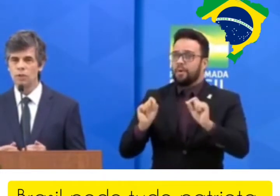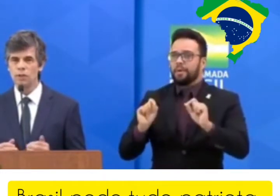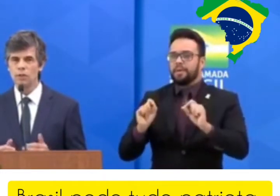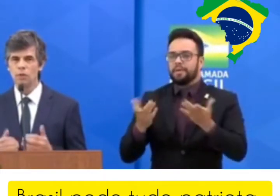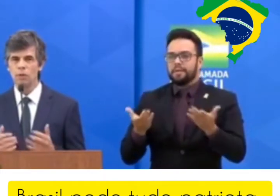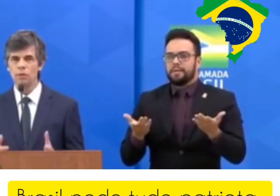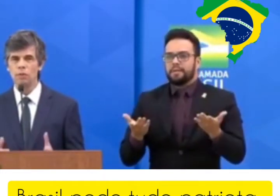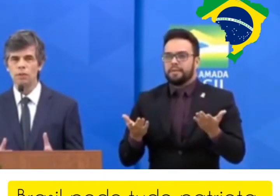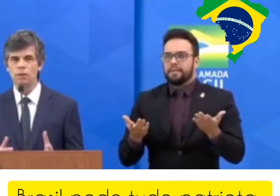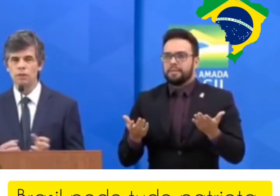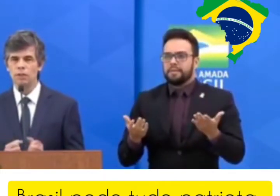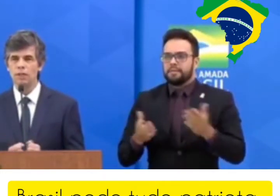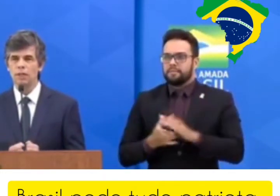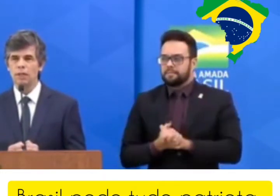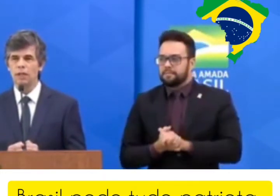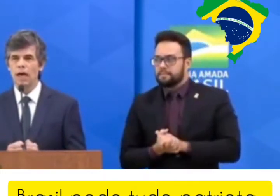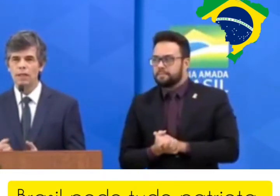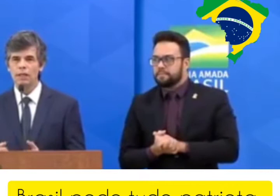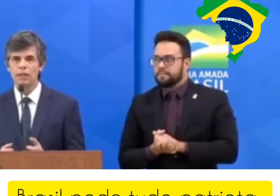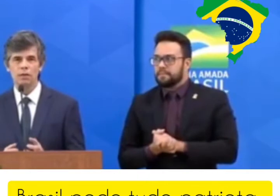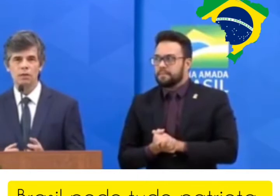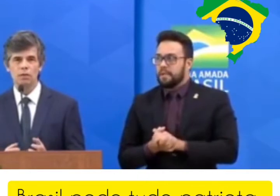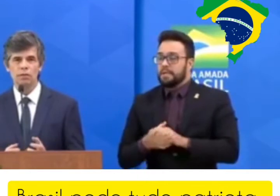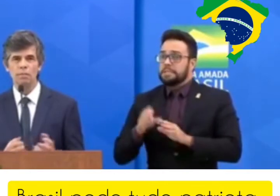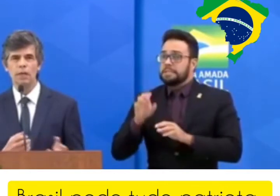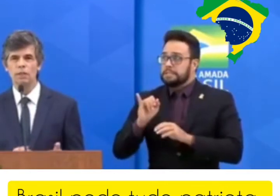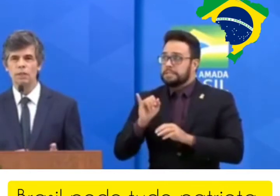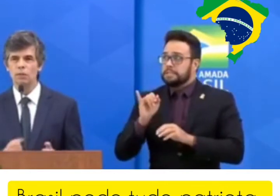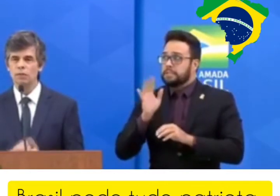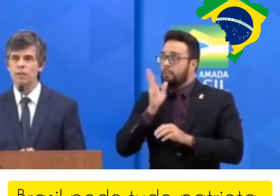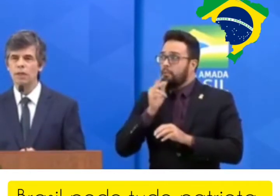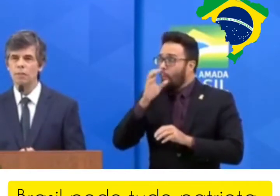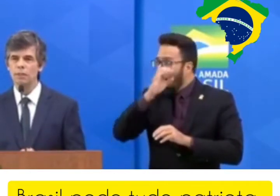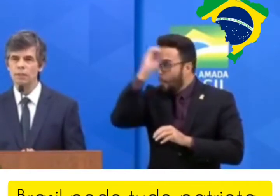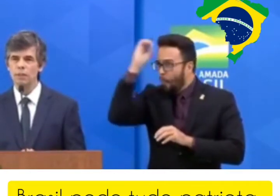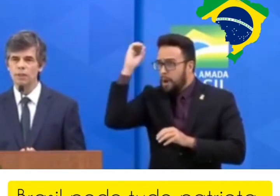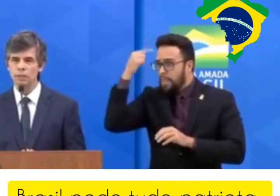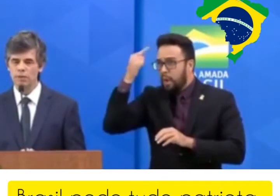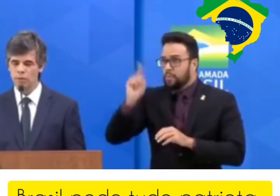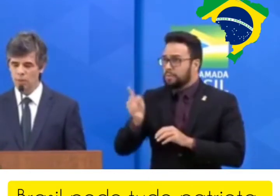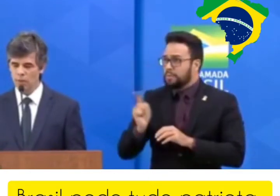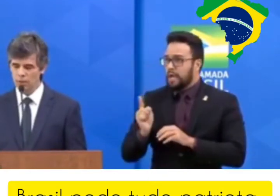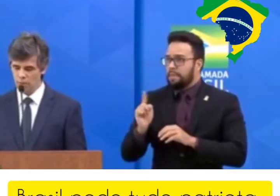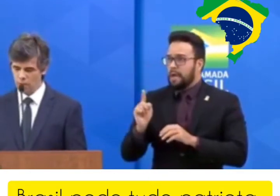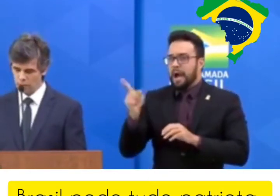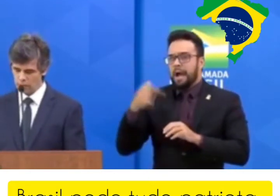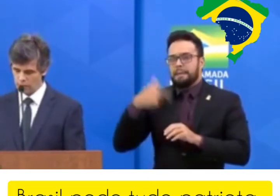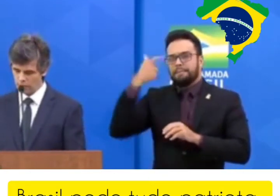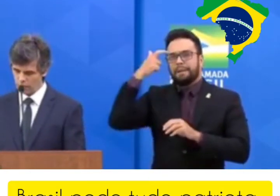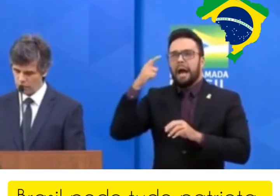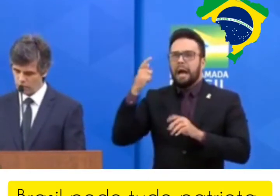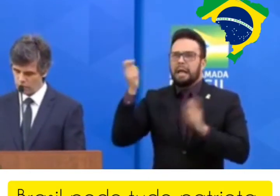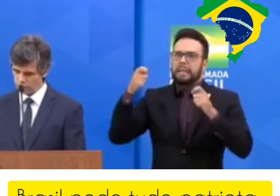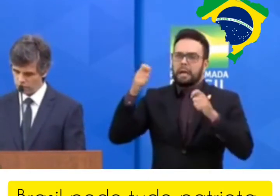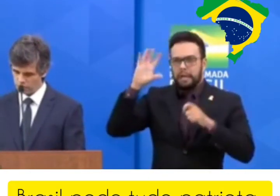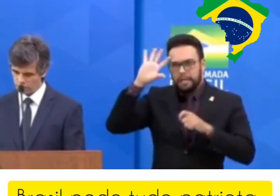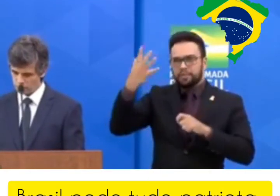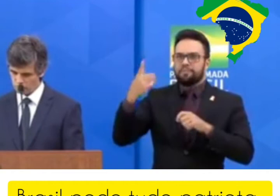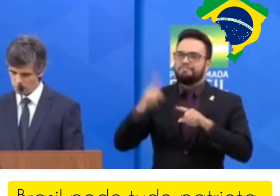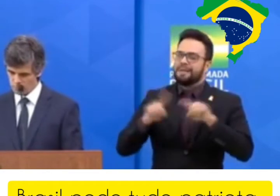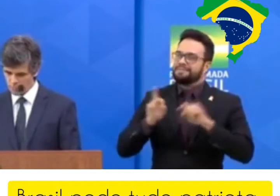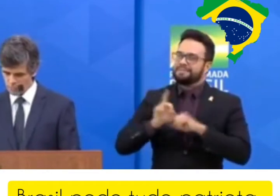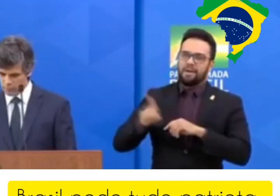suas decisões, elas são muito mais uma coisa que você acha, você imagina, do que você realmente tem uma visão clara do que vai acontecer na frente, né?